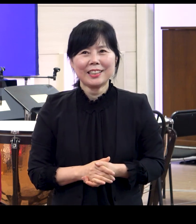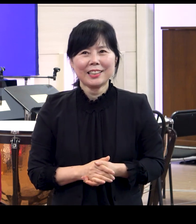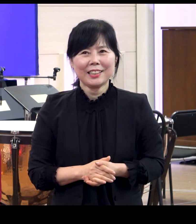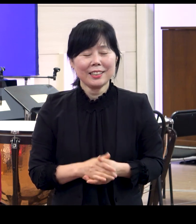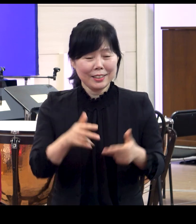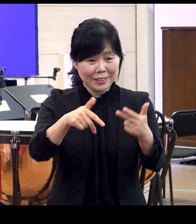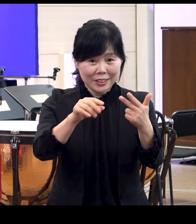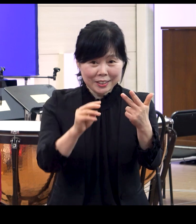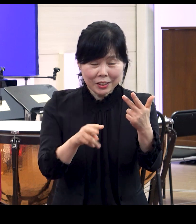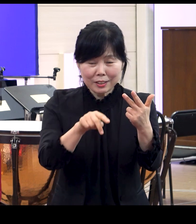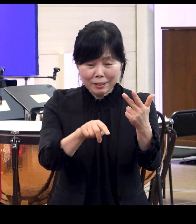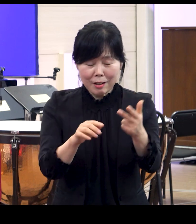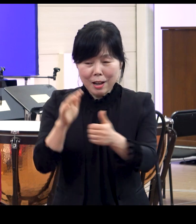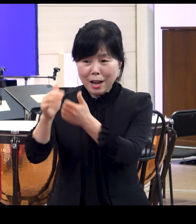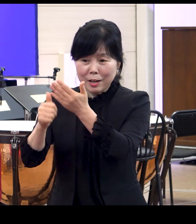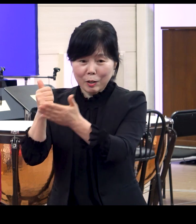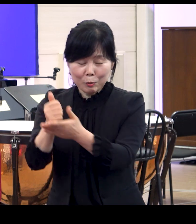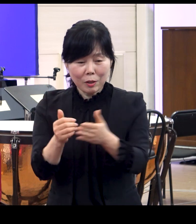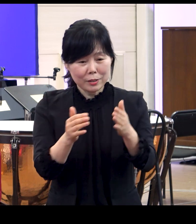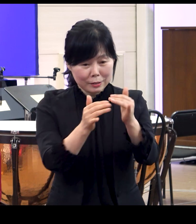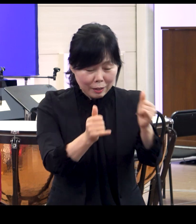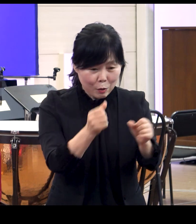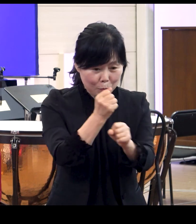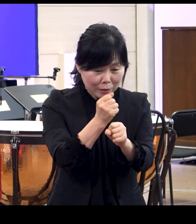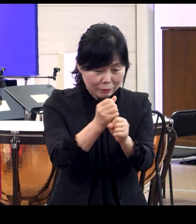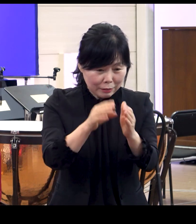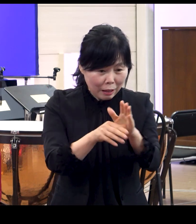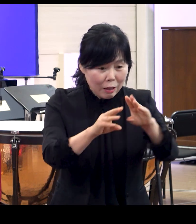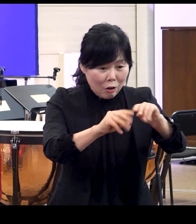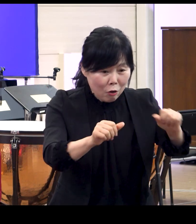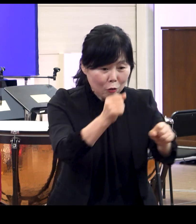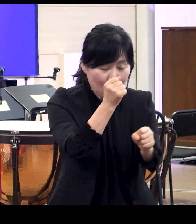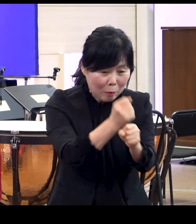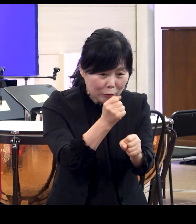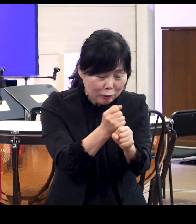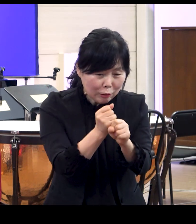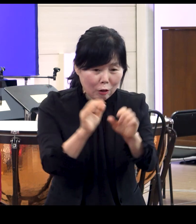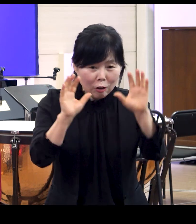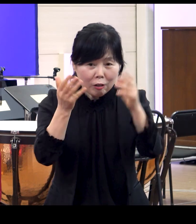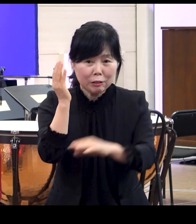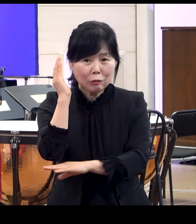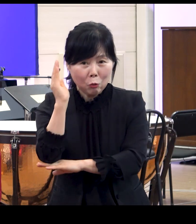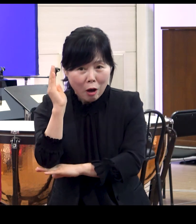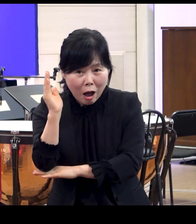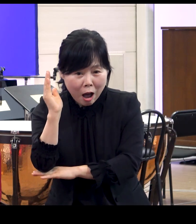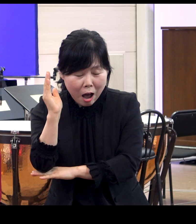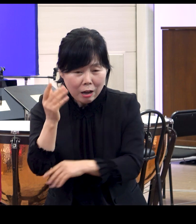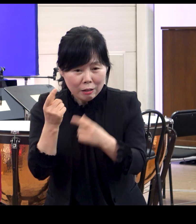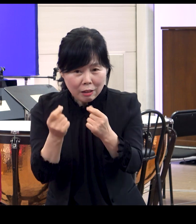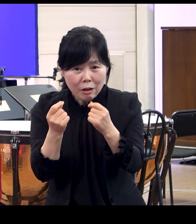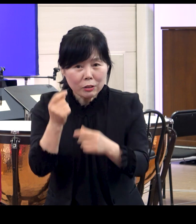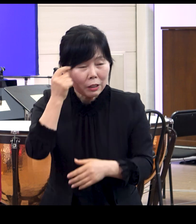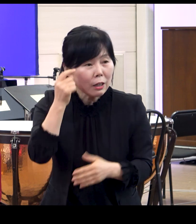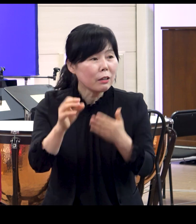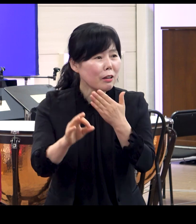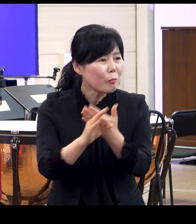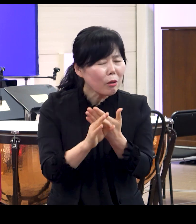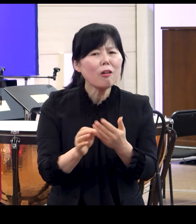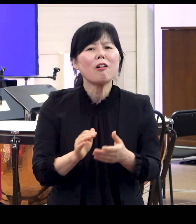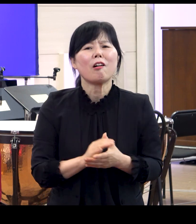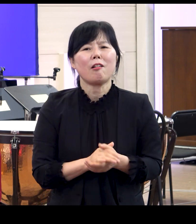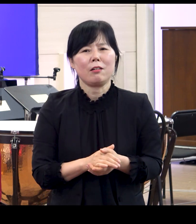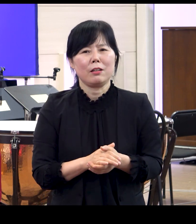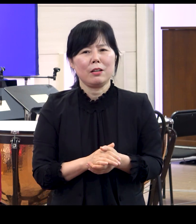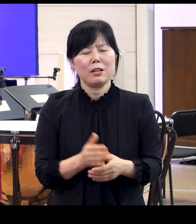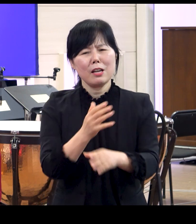그냥 하나님이 흙으로 우리를 빚어서 만드신 그런 정도로 이해한다고 한다면 이 유치한 이야기와 똑같은 거죠.